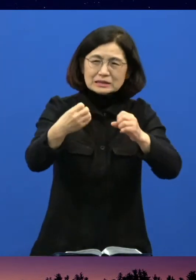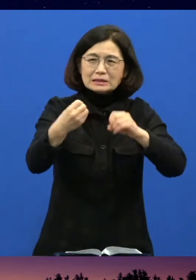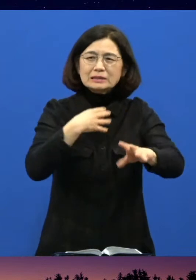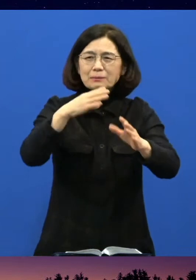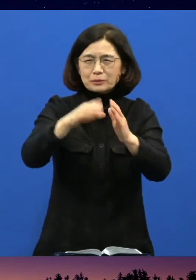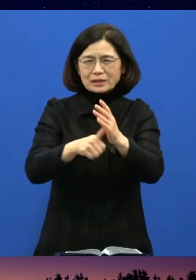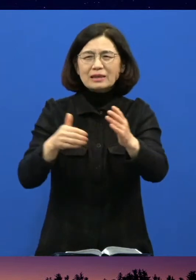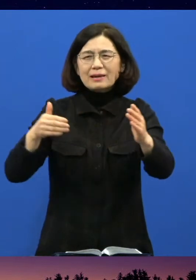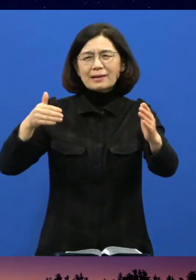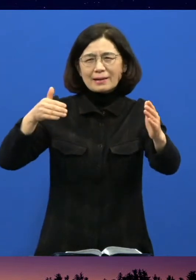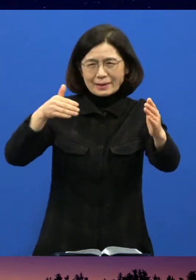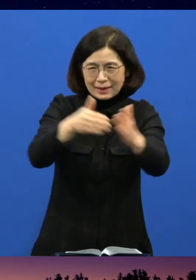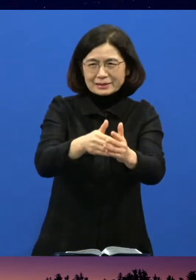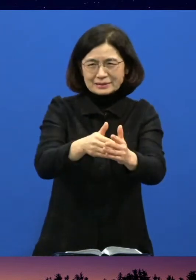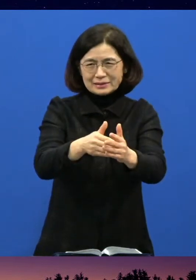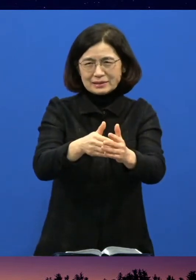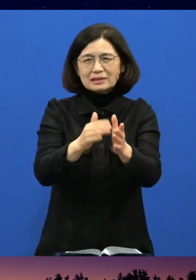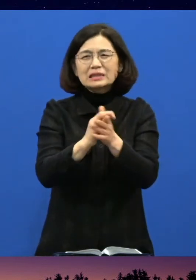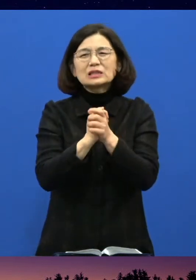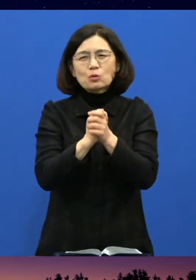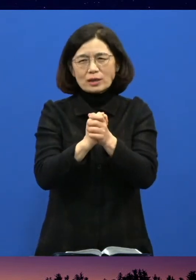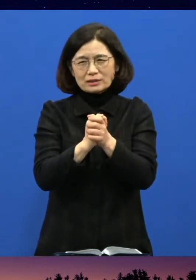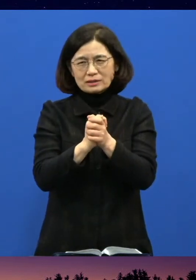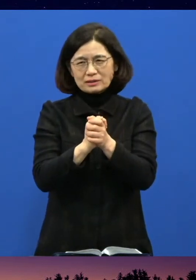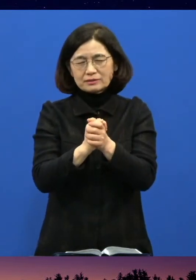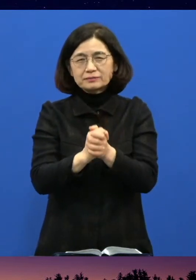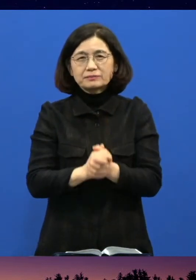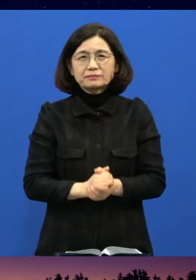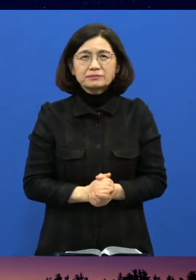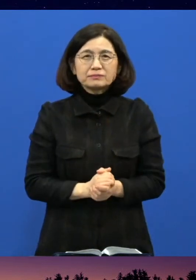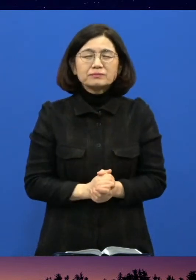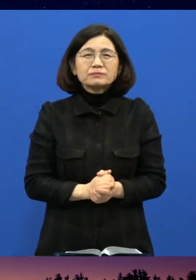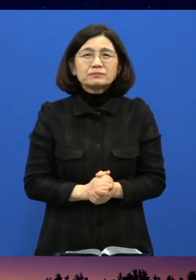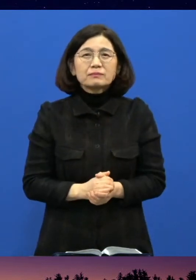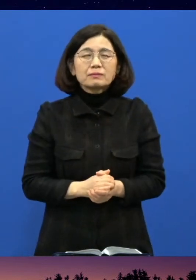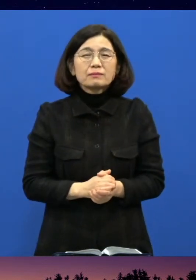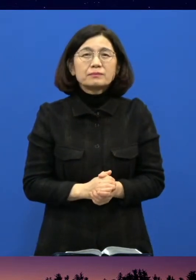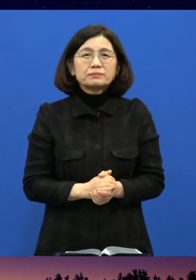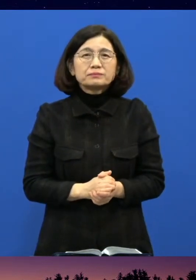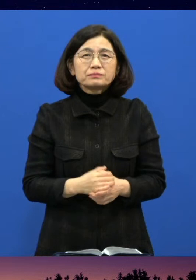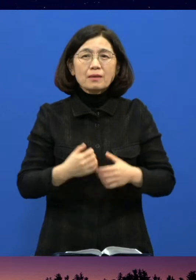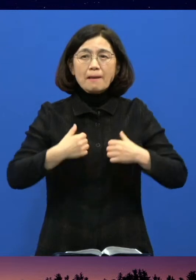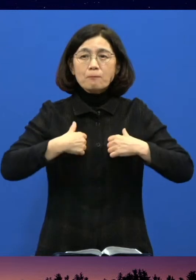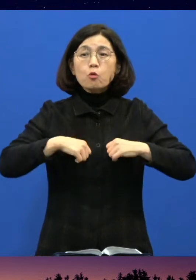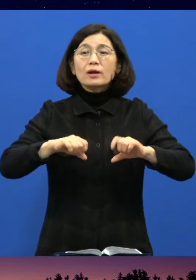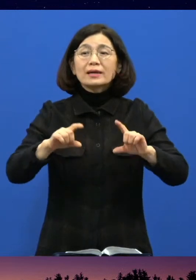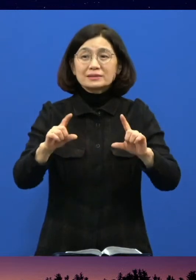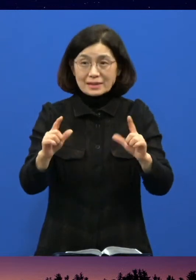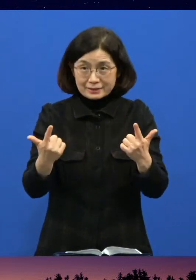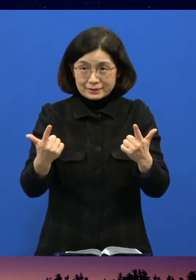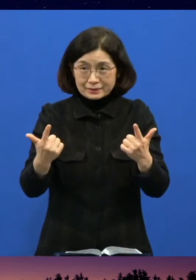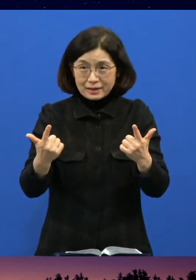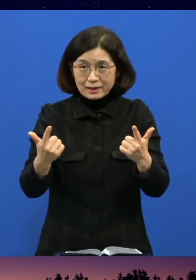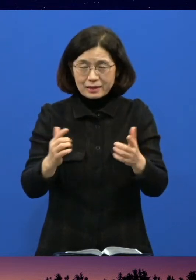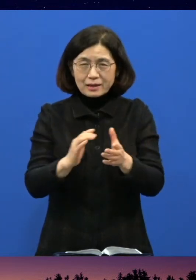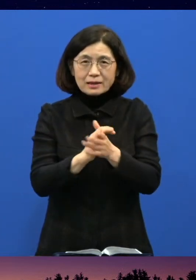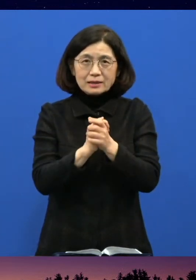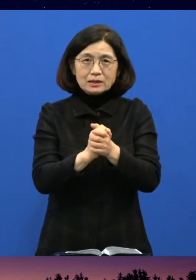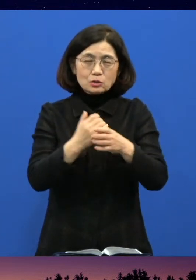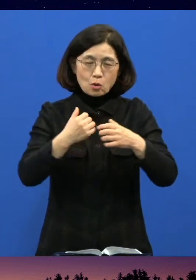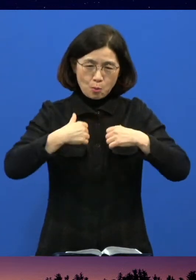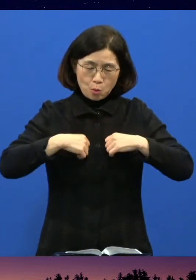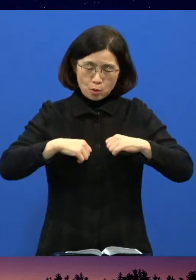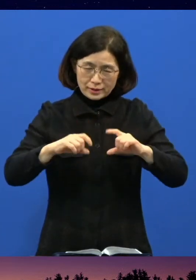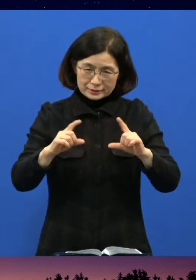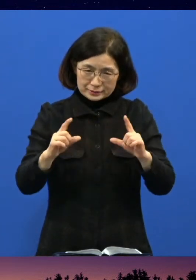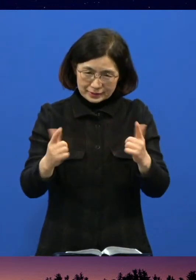자, 여기에서 포기하지 않는다라는 이 말을 주의 깊게 좀 봐야 돼요. 포기하지 않는다. 자, 이것은 그냥